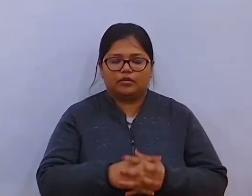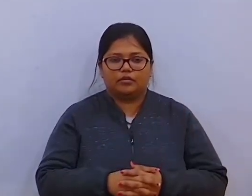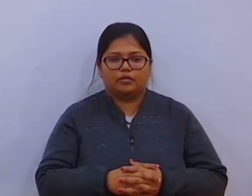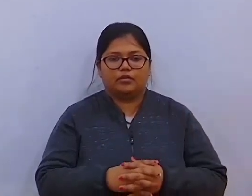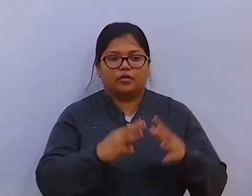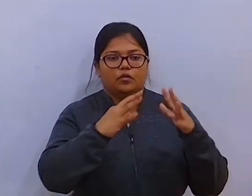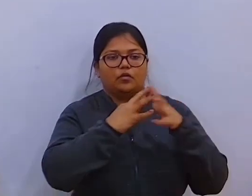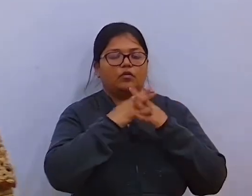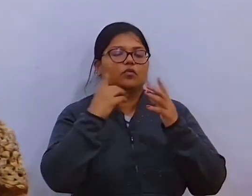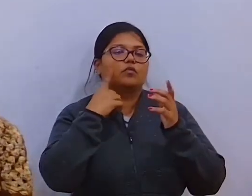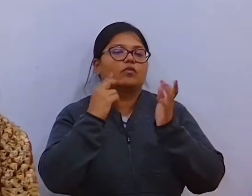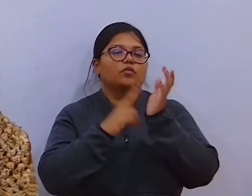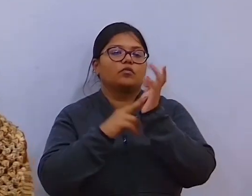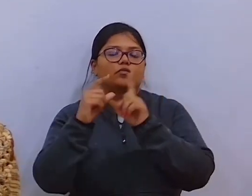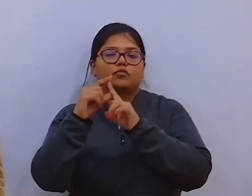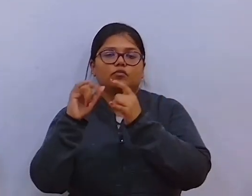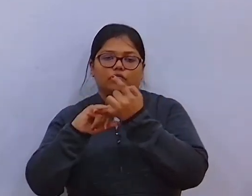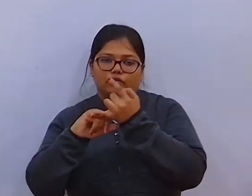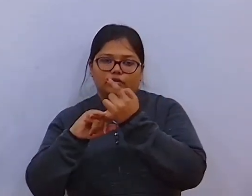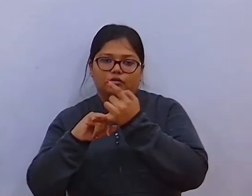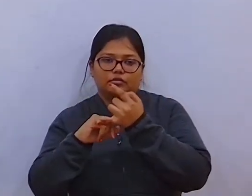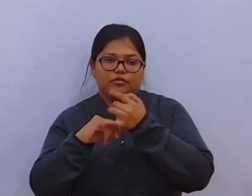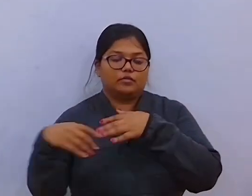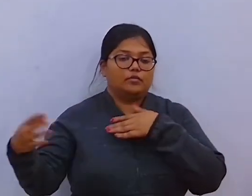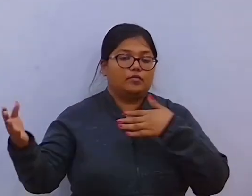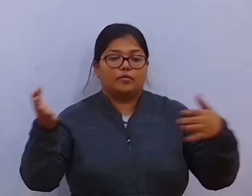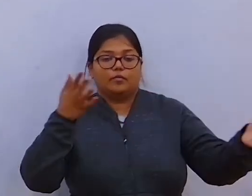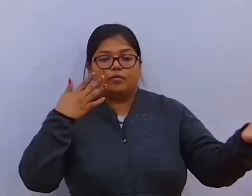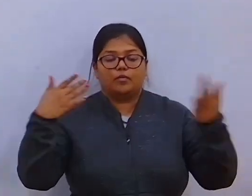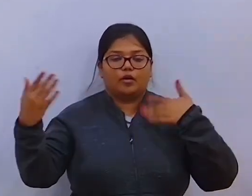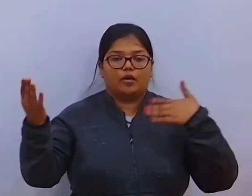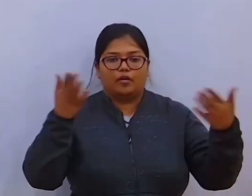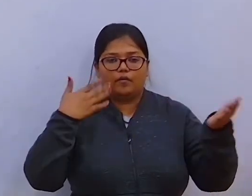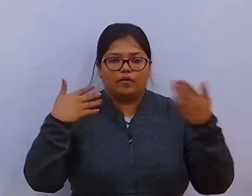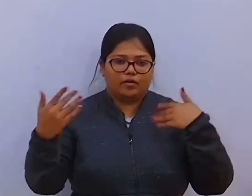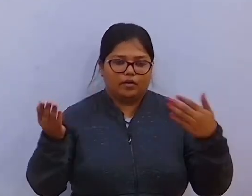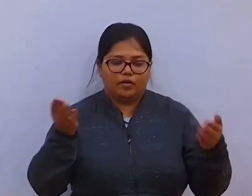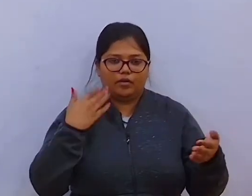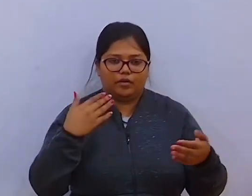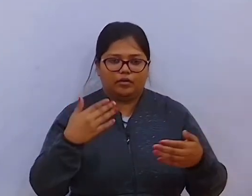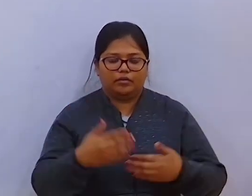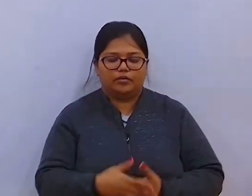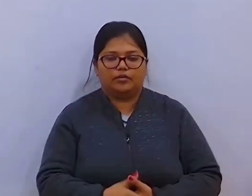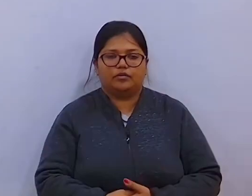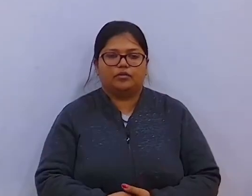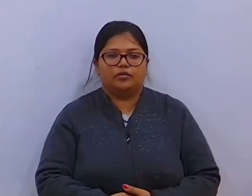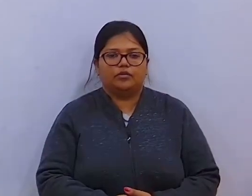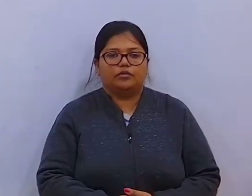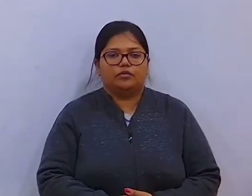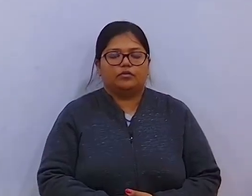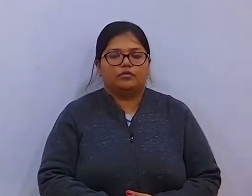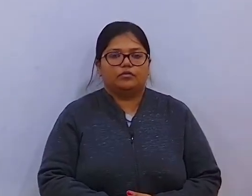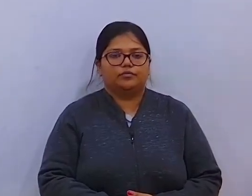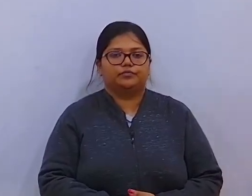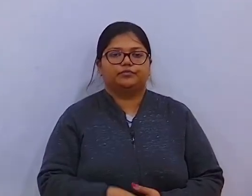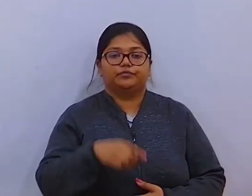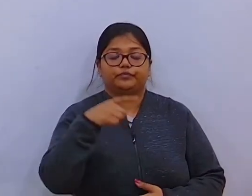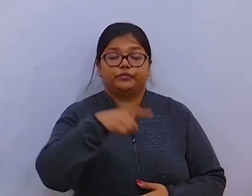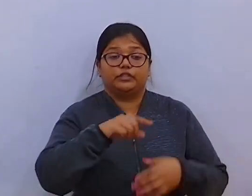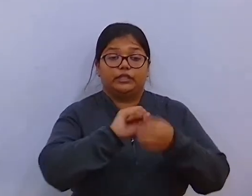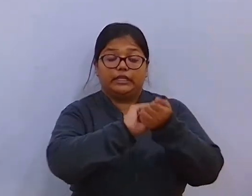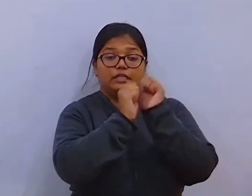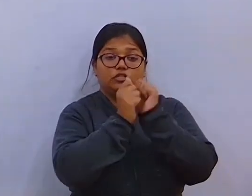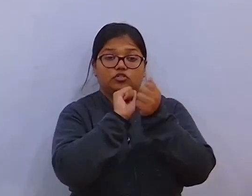विंड्स, मतलब भारत में चलने वाली विंड्स या फिर पवने कैसे वे अपने चेंज होती